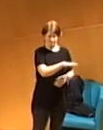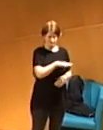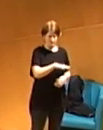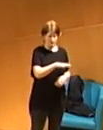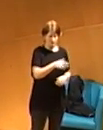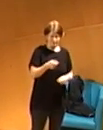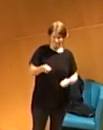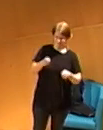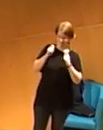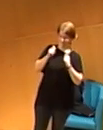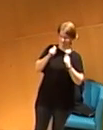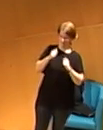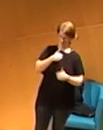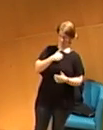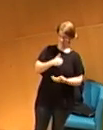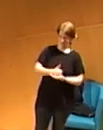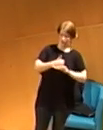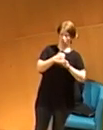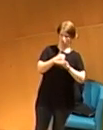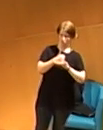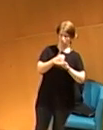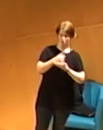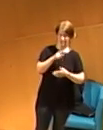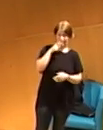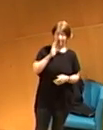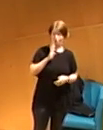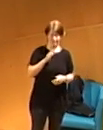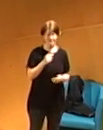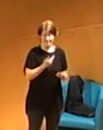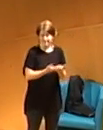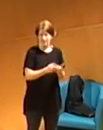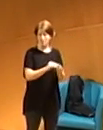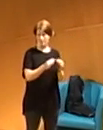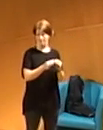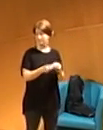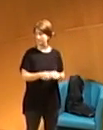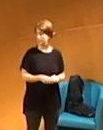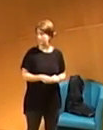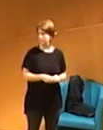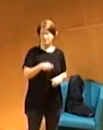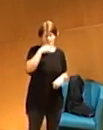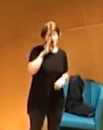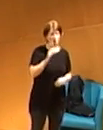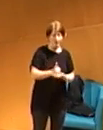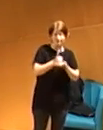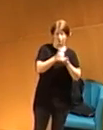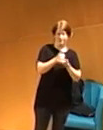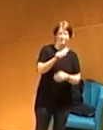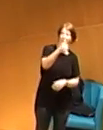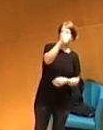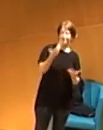aidants que comme parents. Et ça, c'est embêtant. Vous voyez, c'est qu'ils sont parents aidants, mais d'abord, ils sont parents.